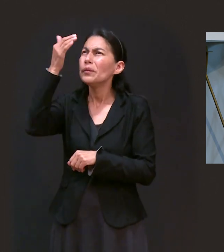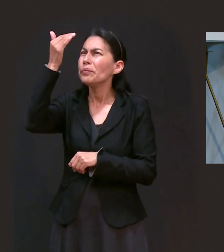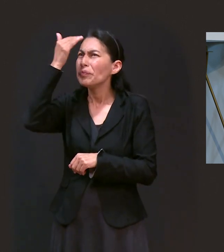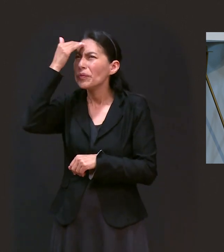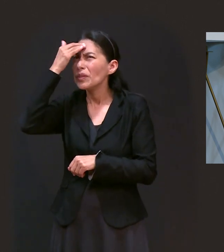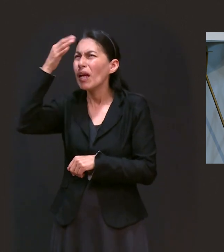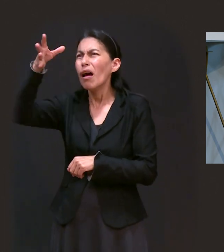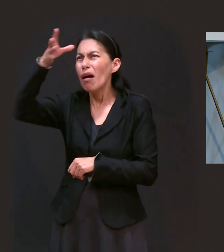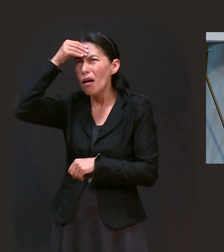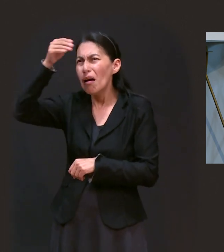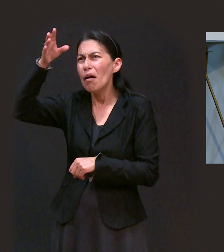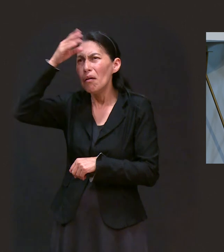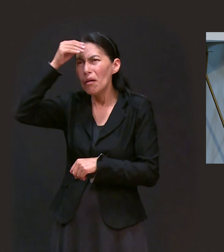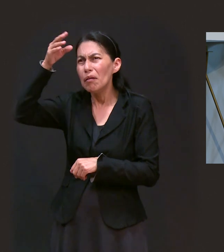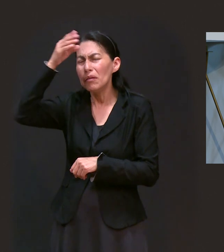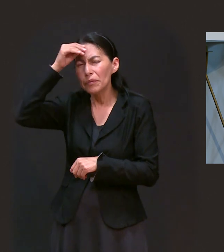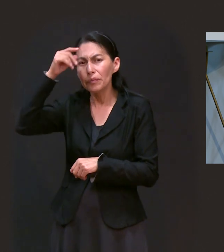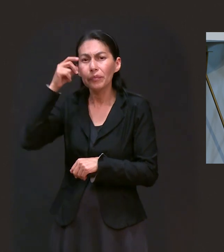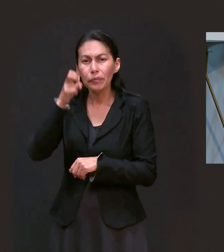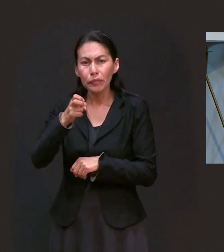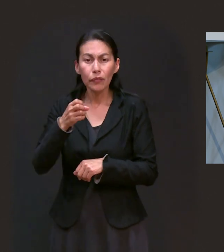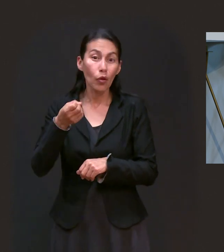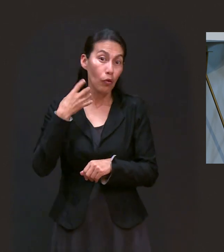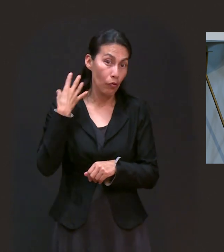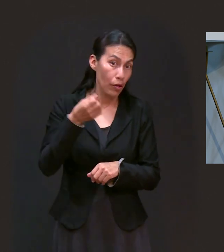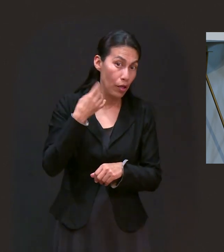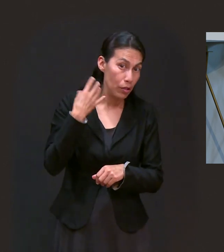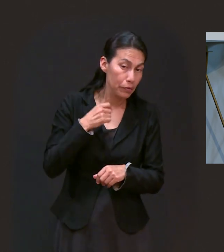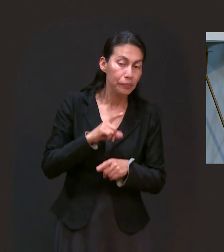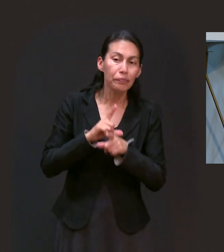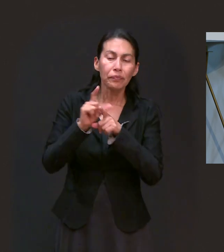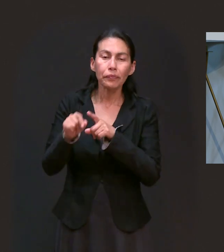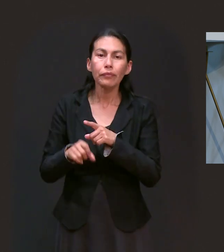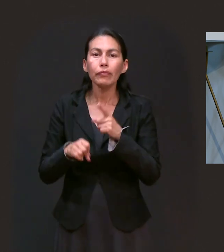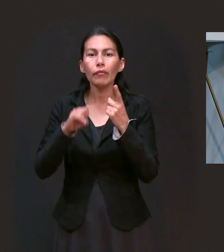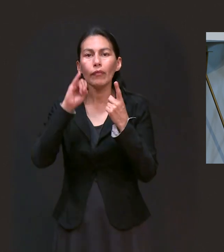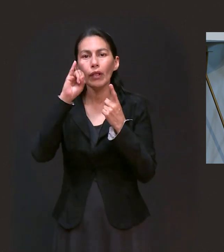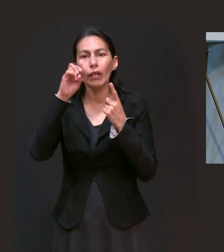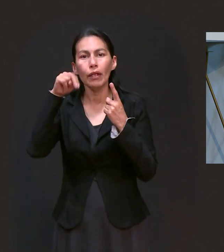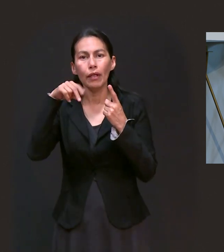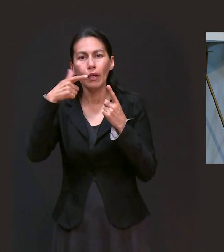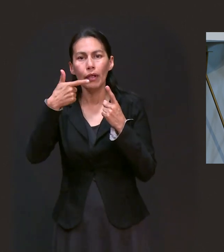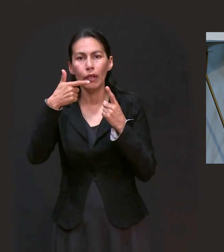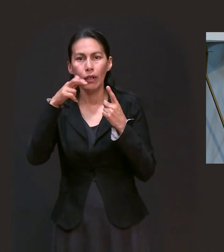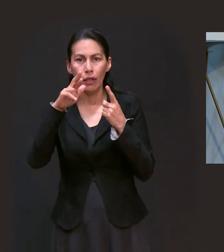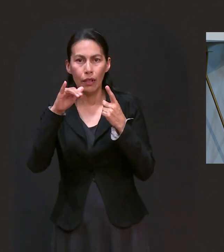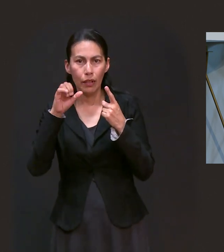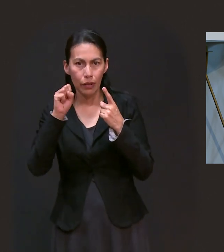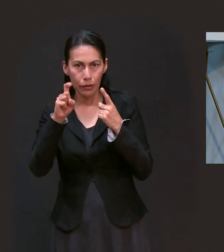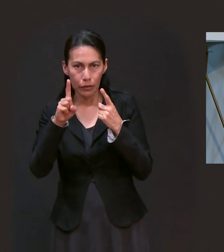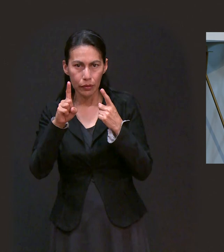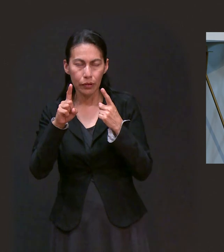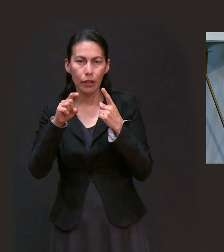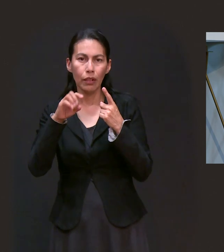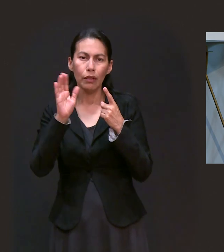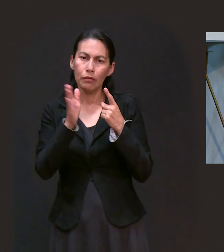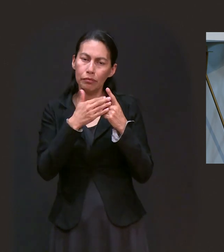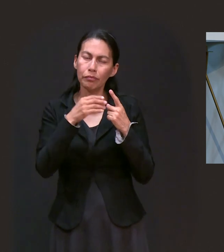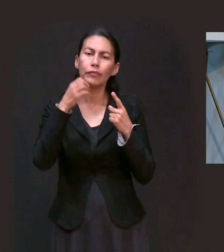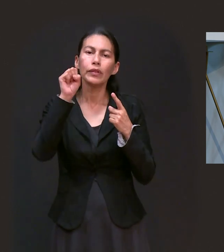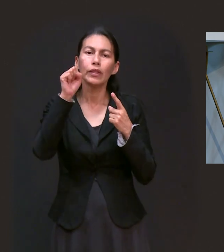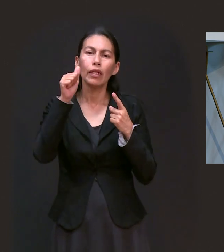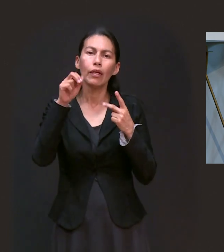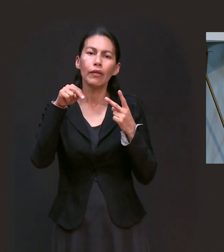conocer más de dios y están asistiendo a una campaña evangelística es ingrid santiago y otra